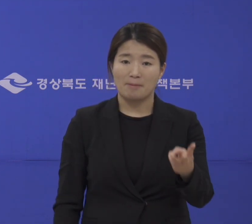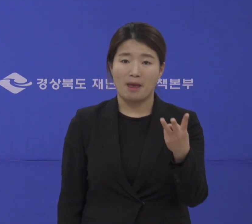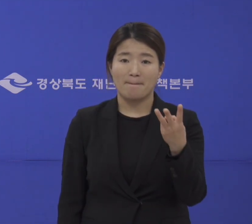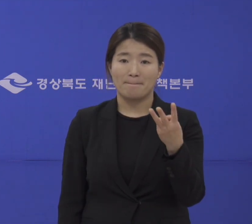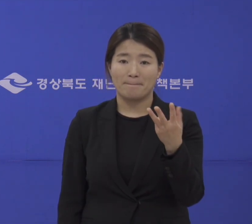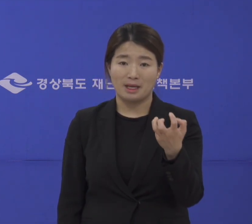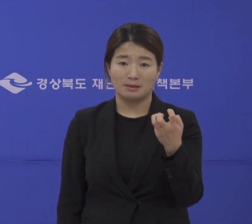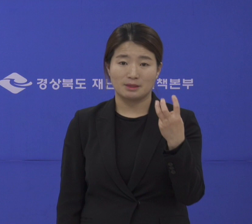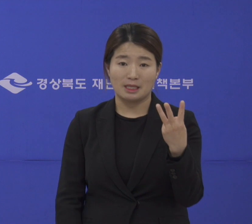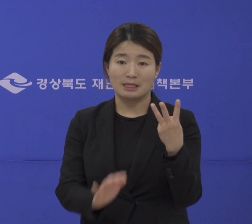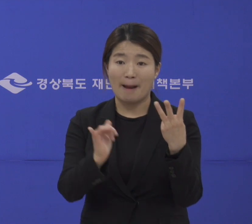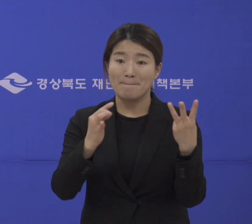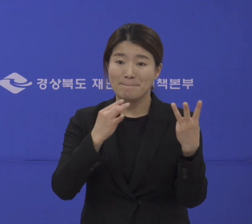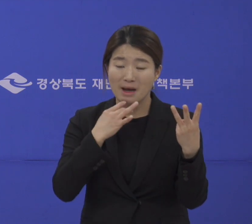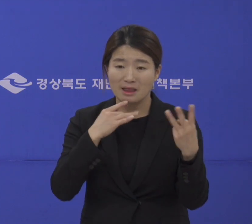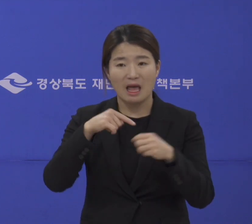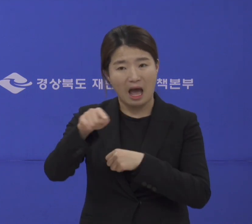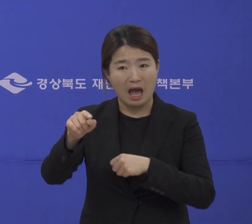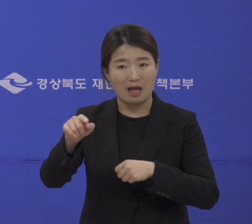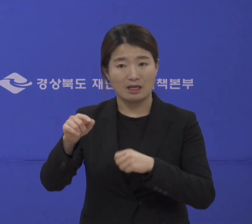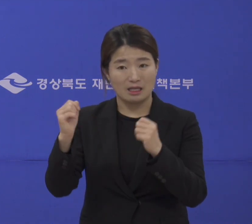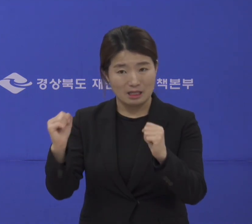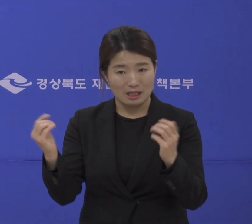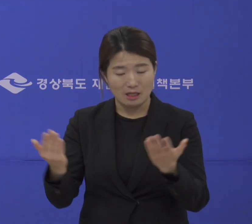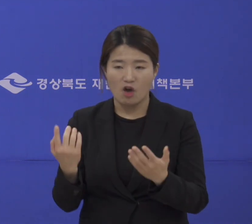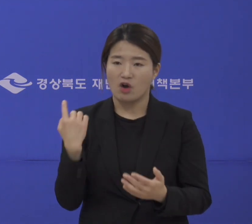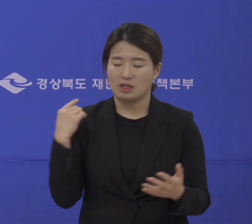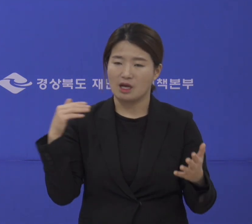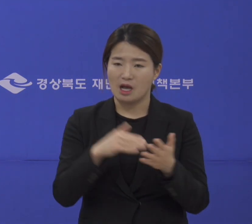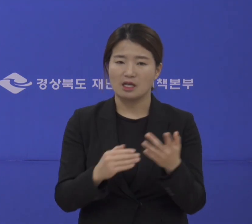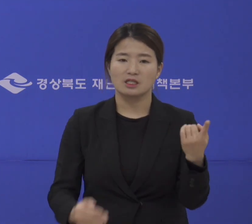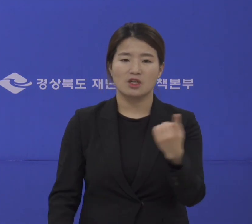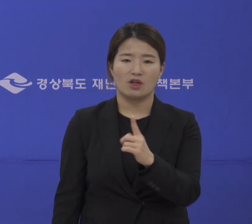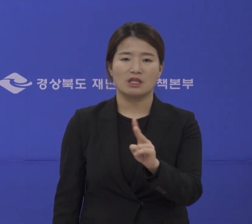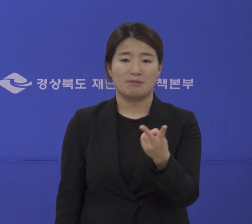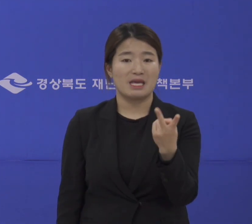388명만 안 들어간다 이랬는데, 어제까지 1220명이